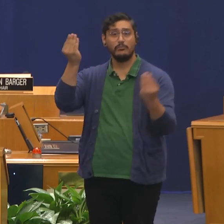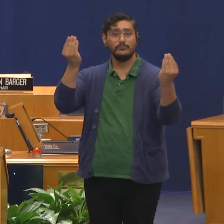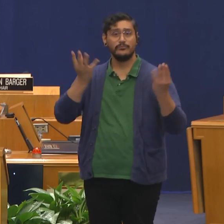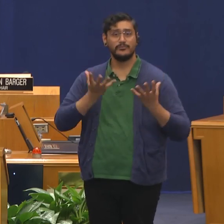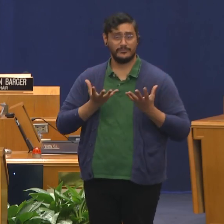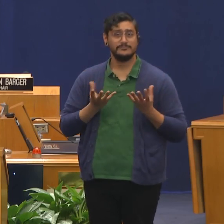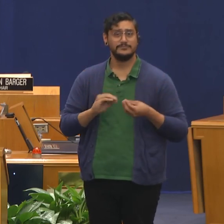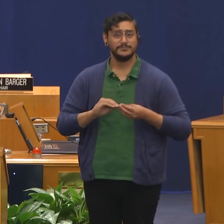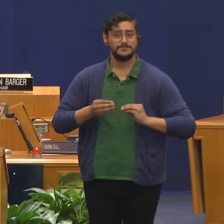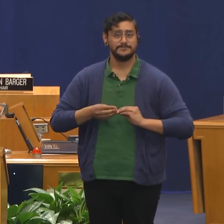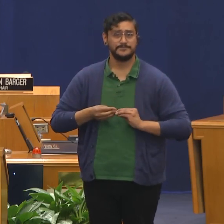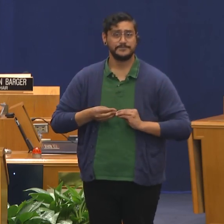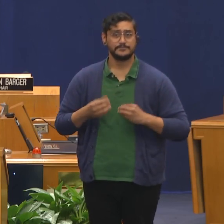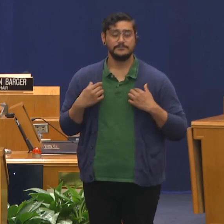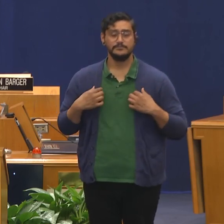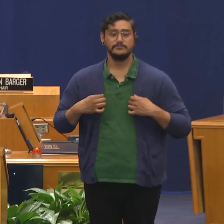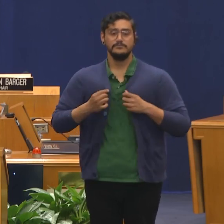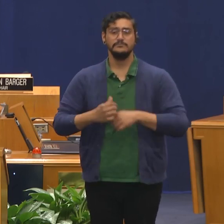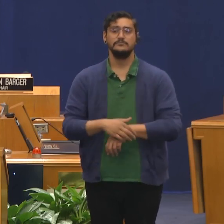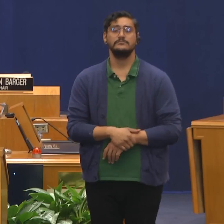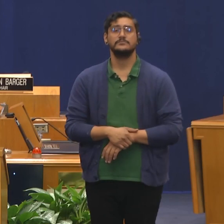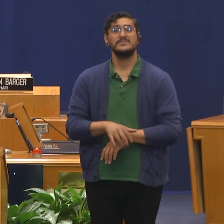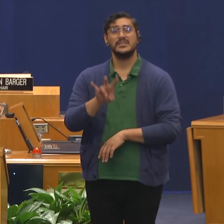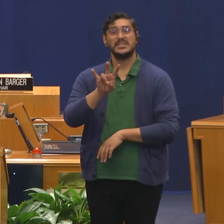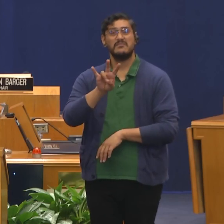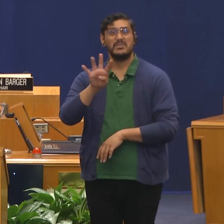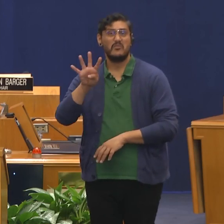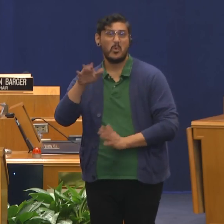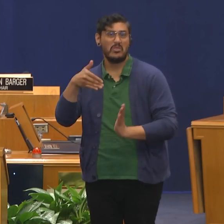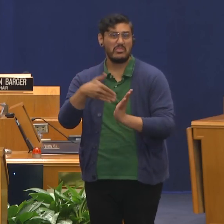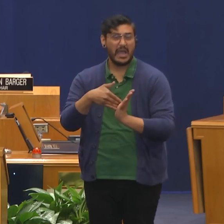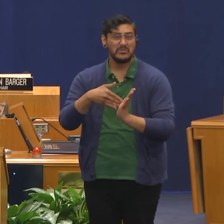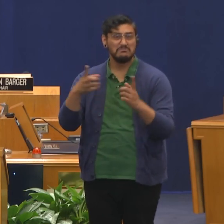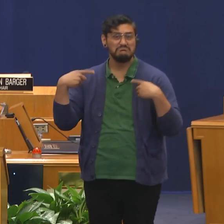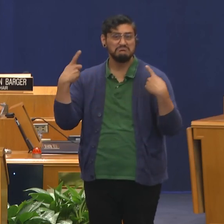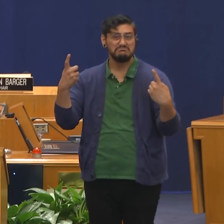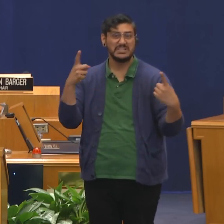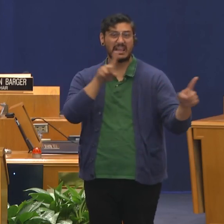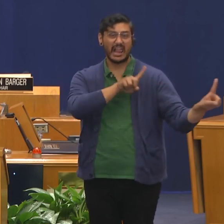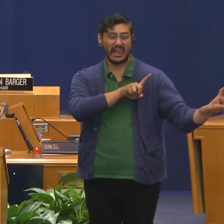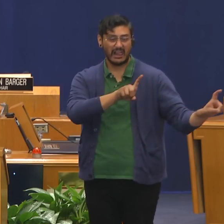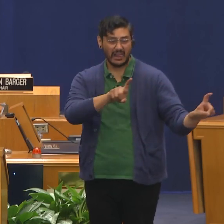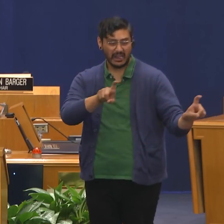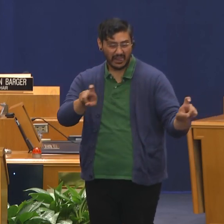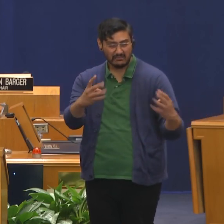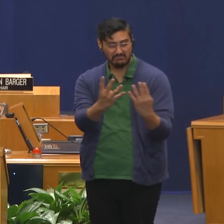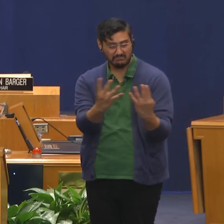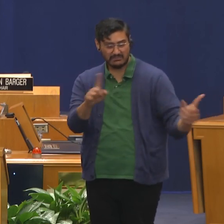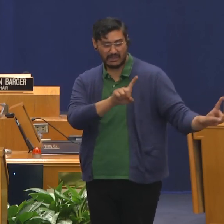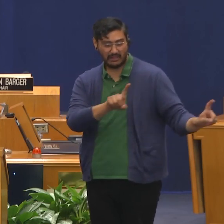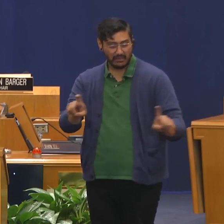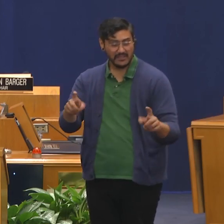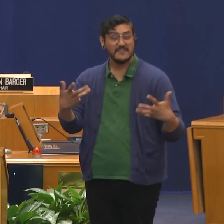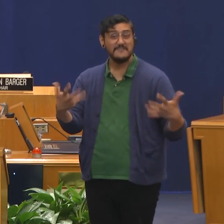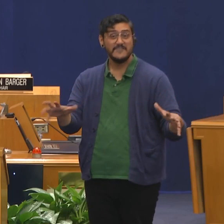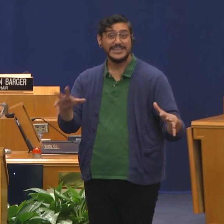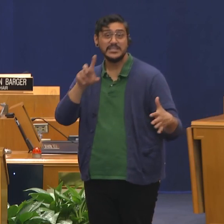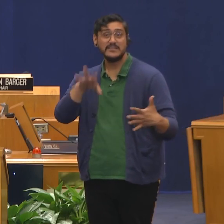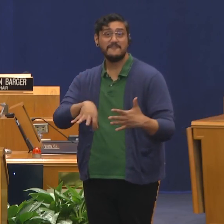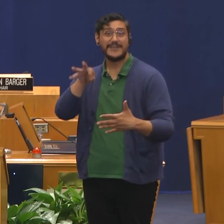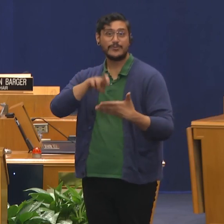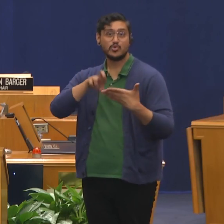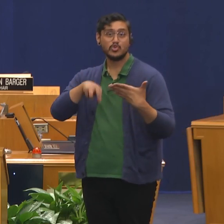datos. Más de 74,000 personas han sido evaluadas y se han reportado resueltos en el condado de Los